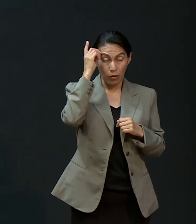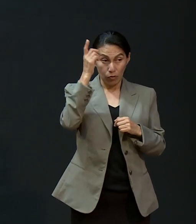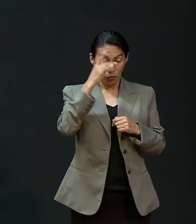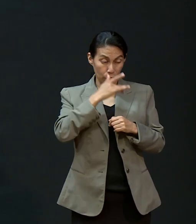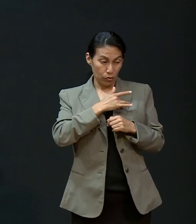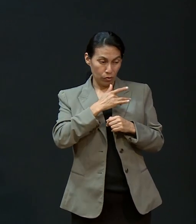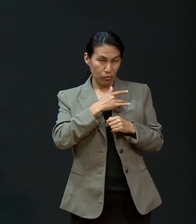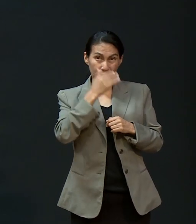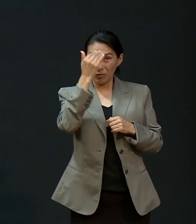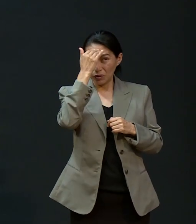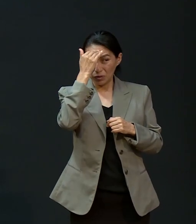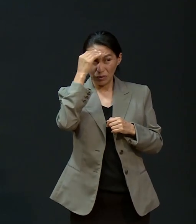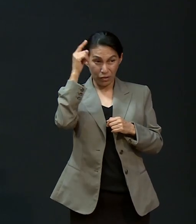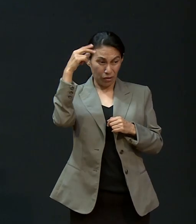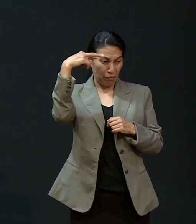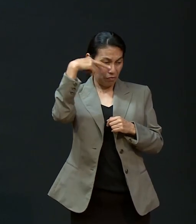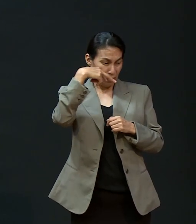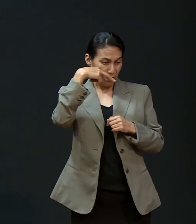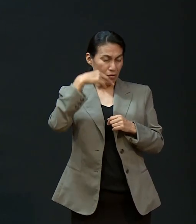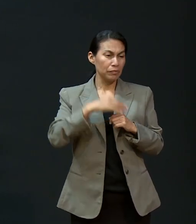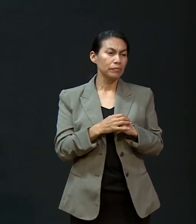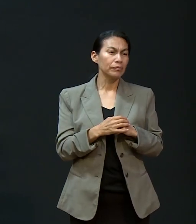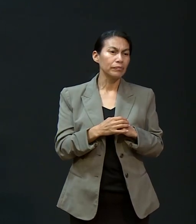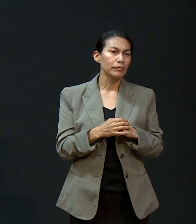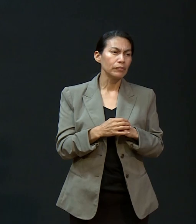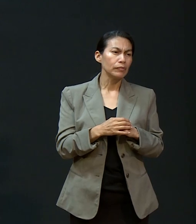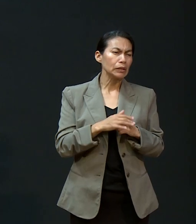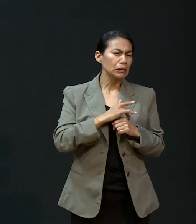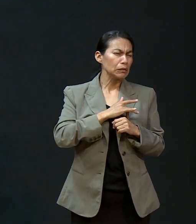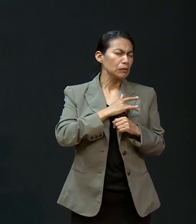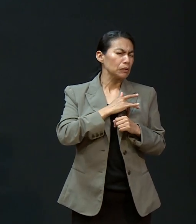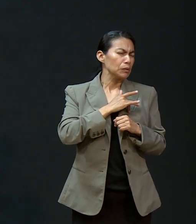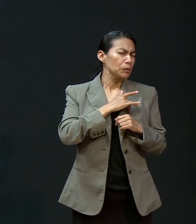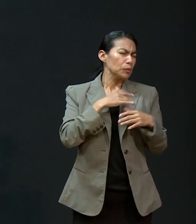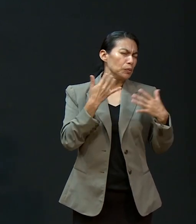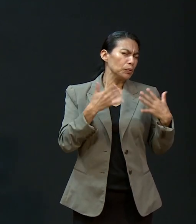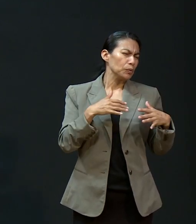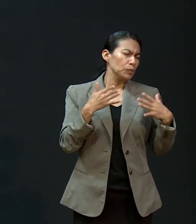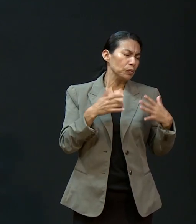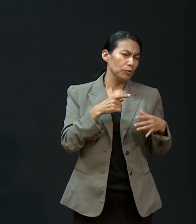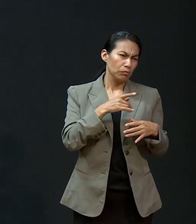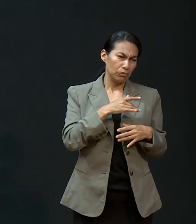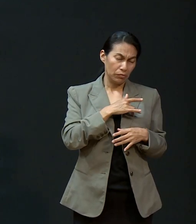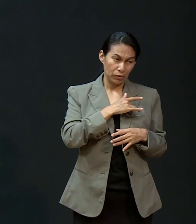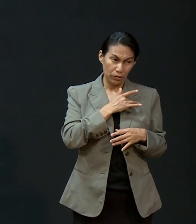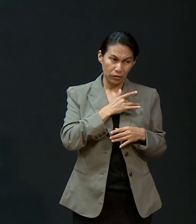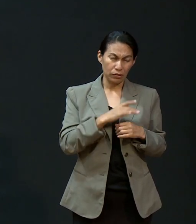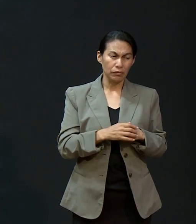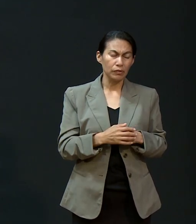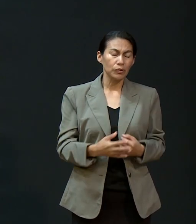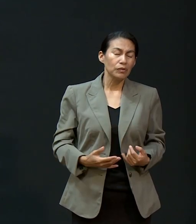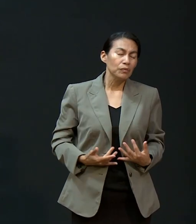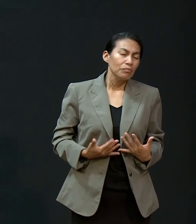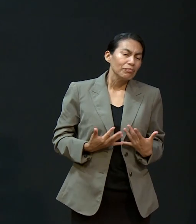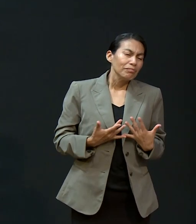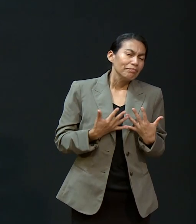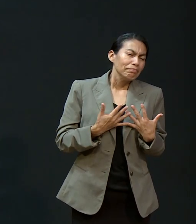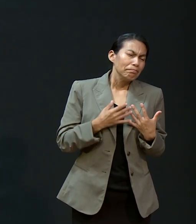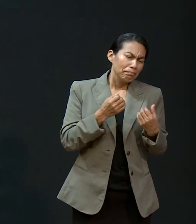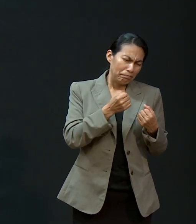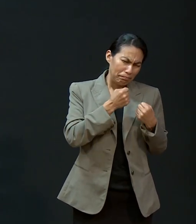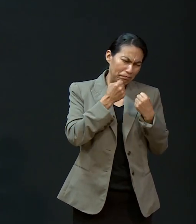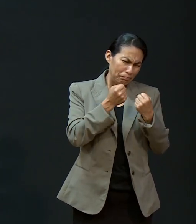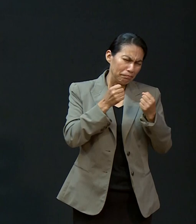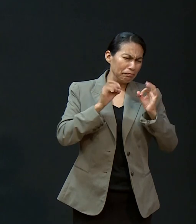intenciones, porque Dios conoce nuestro corazón. Sino debe de ser tal cual, de lo más profundo del corazón,